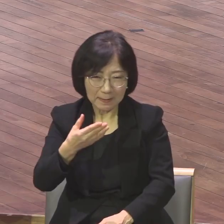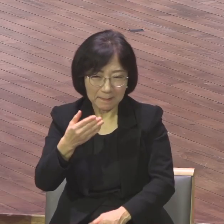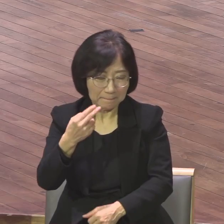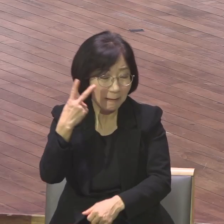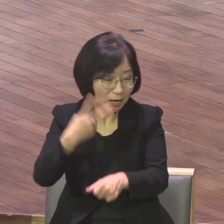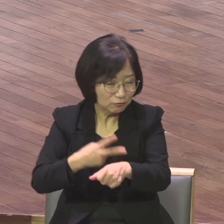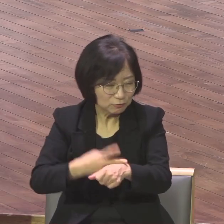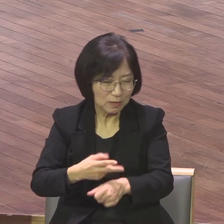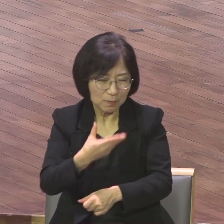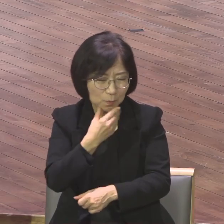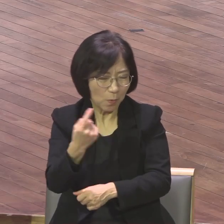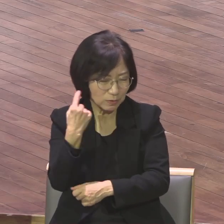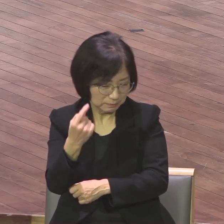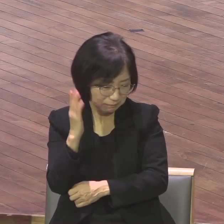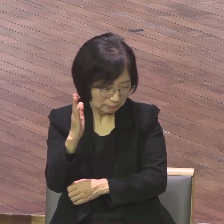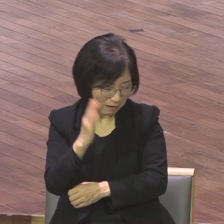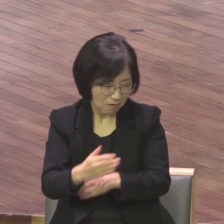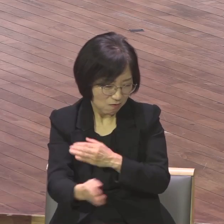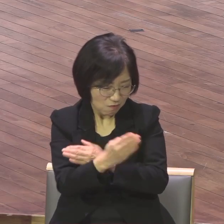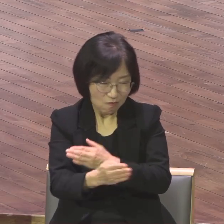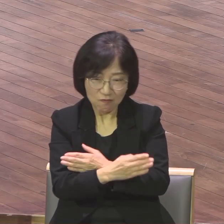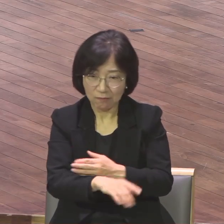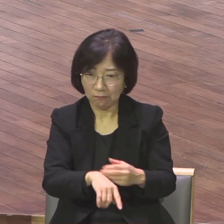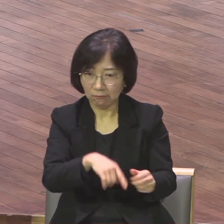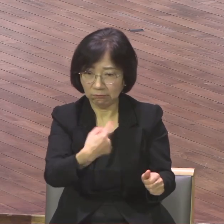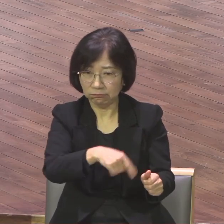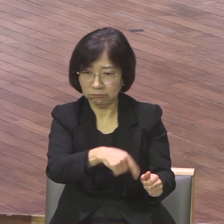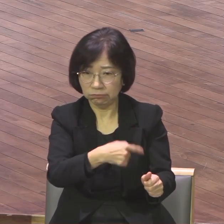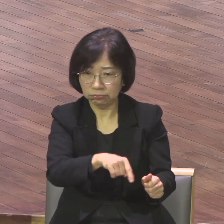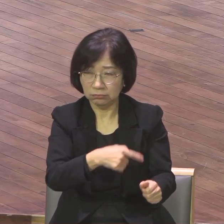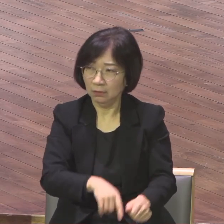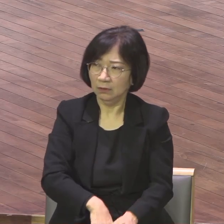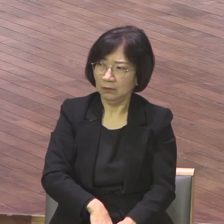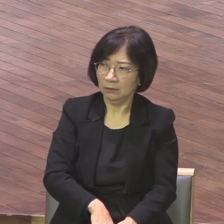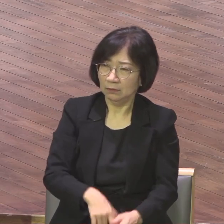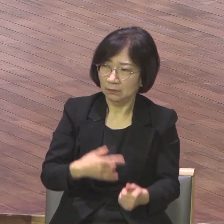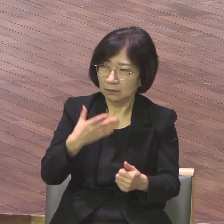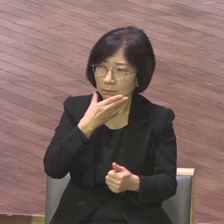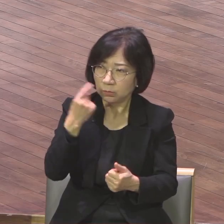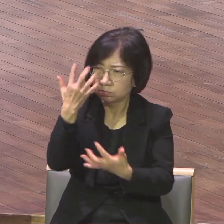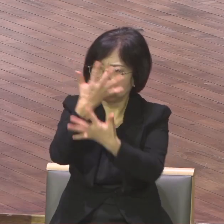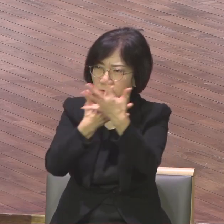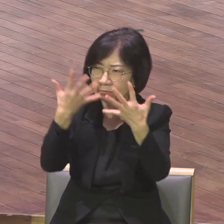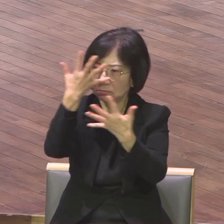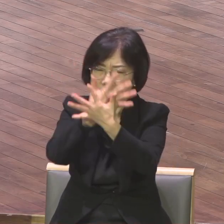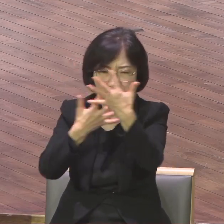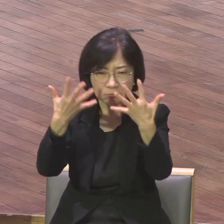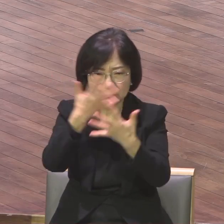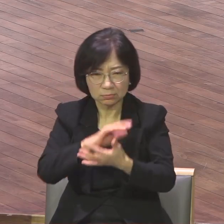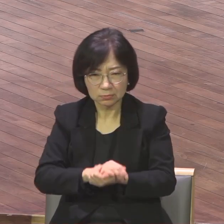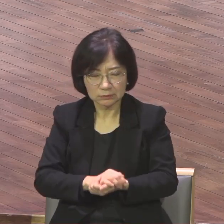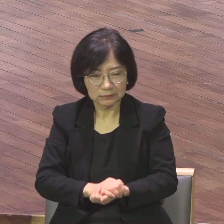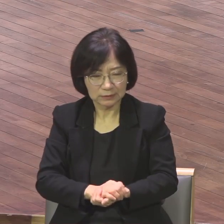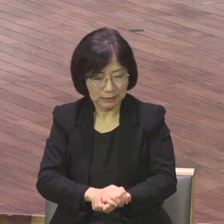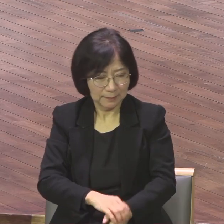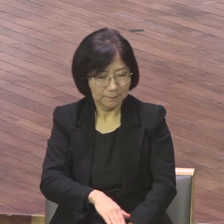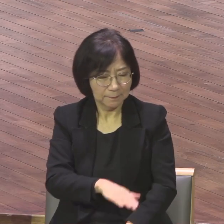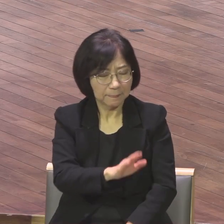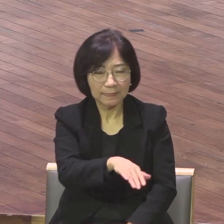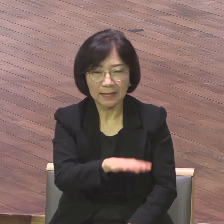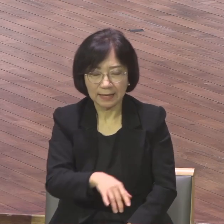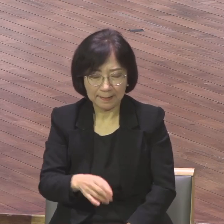가장 좋은 방법이 무엇입니까? 바울을 모함하는 겁니다. 바울을 그냥 못 믿게,